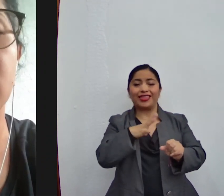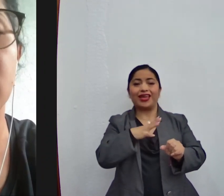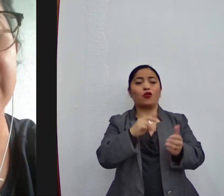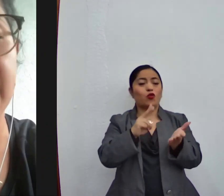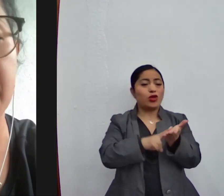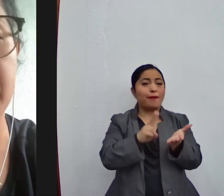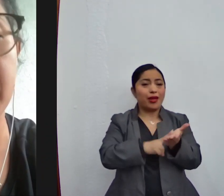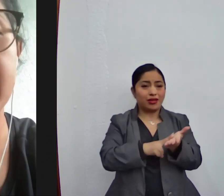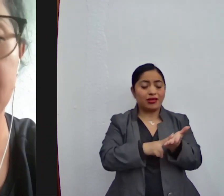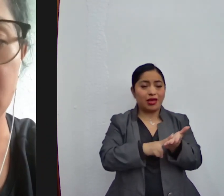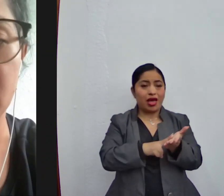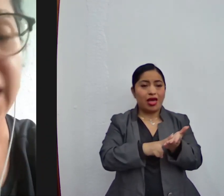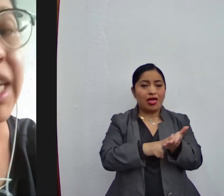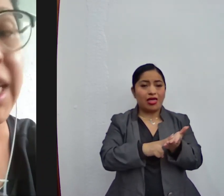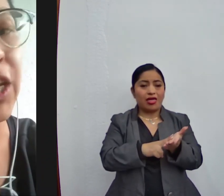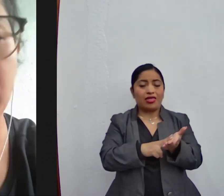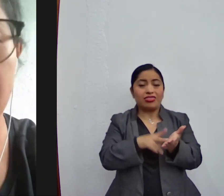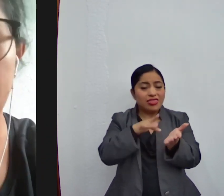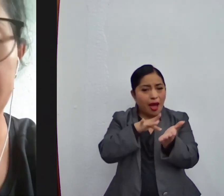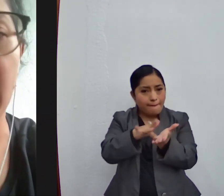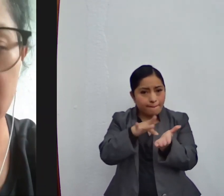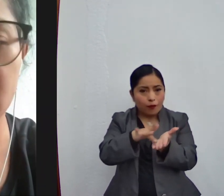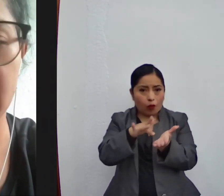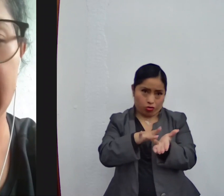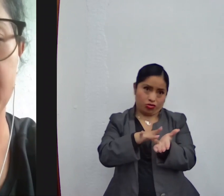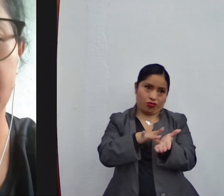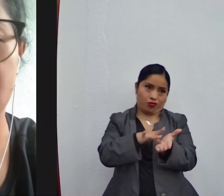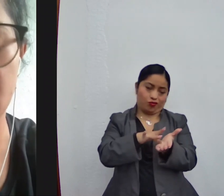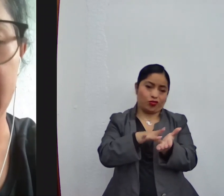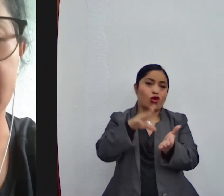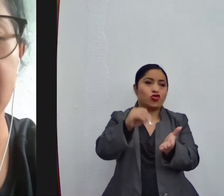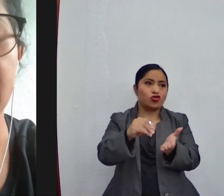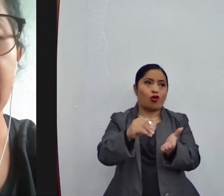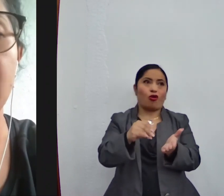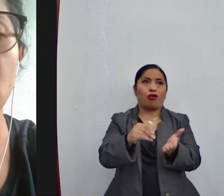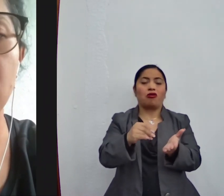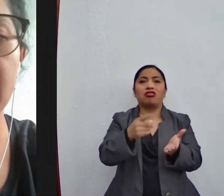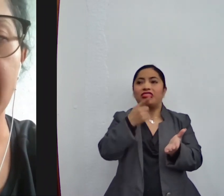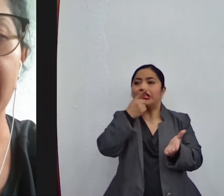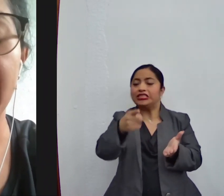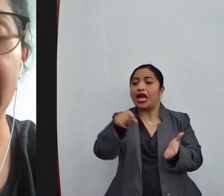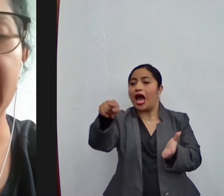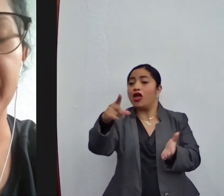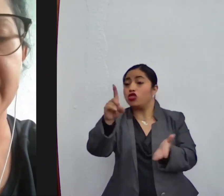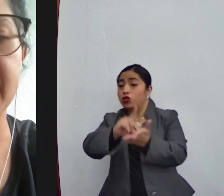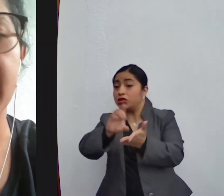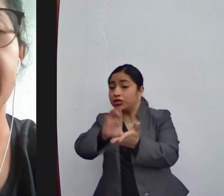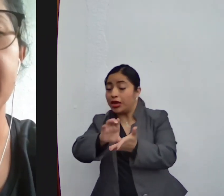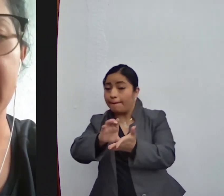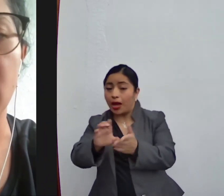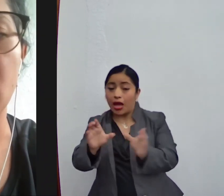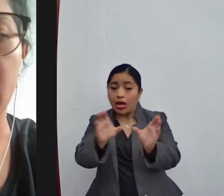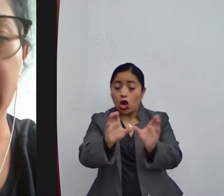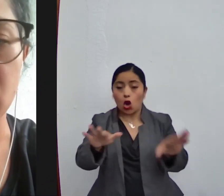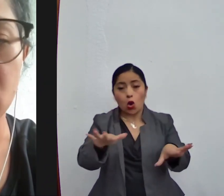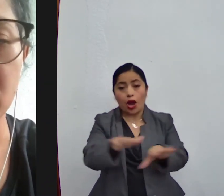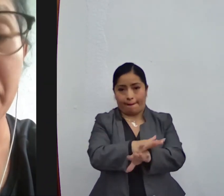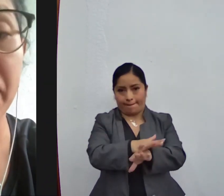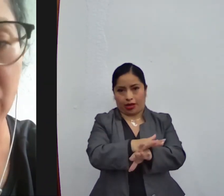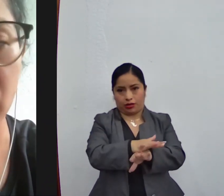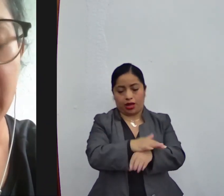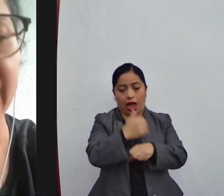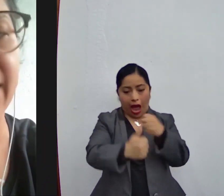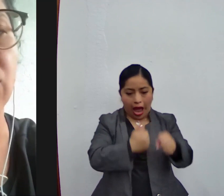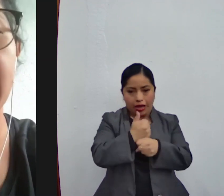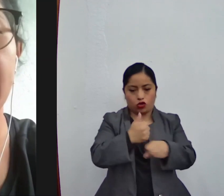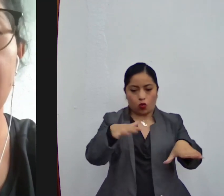los sistemas de apoyo y no meramente con la condición de las personas. Y nos comentaban que iba a ser de 5 años,